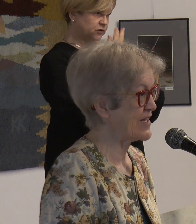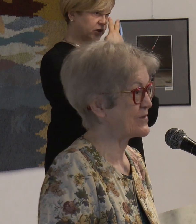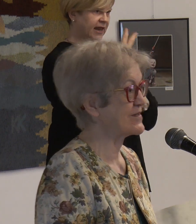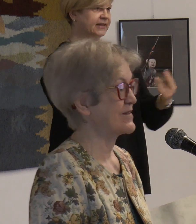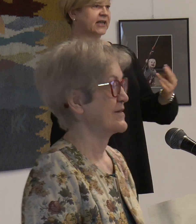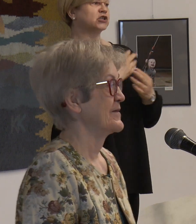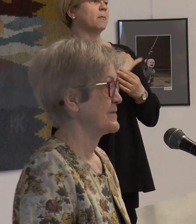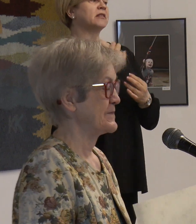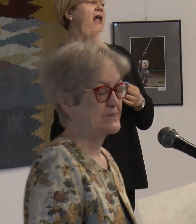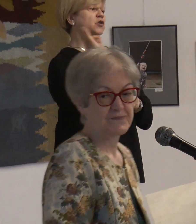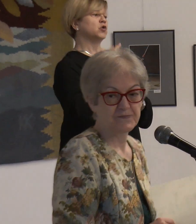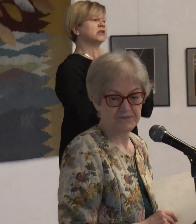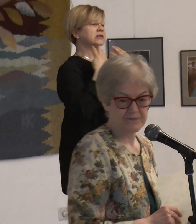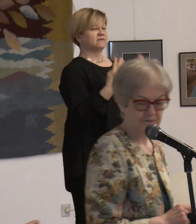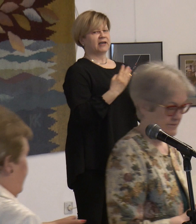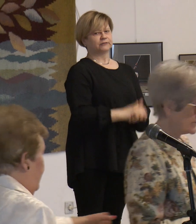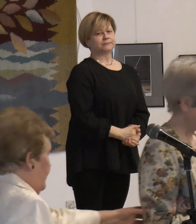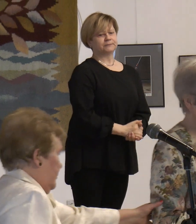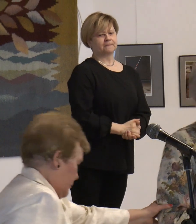jót!